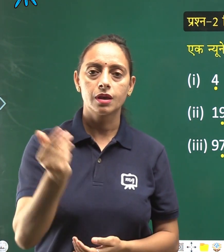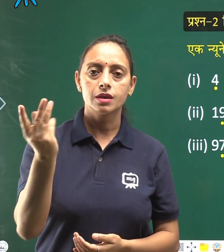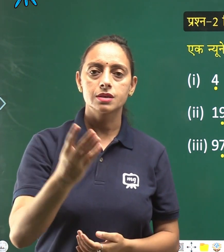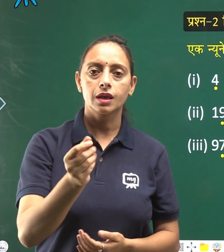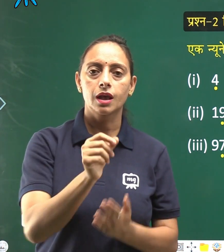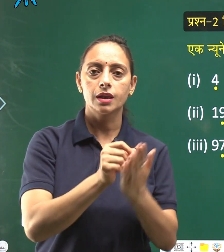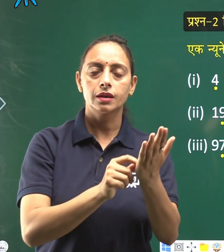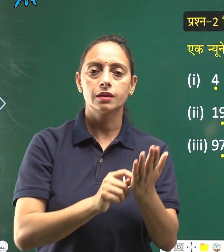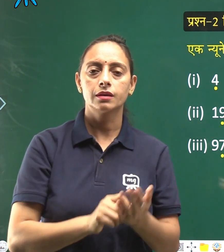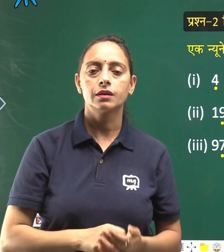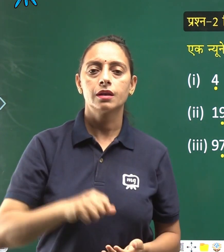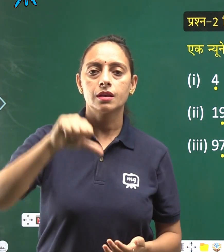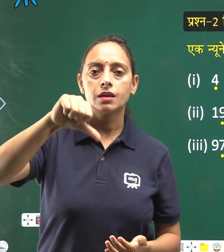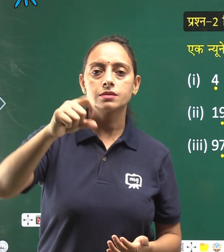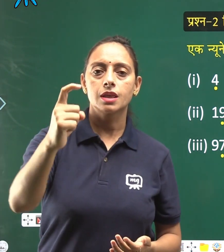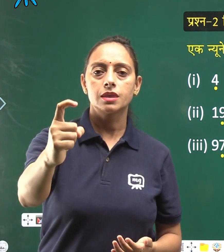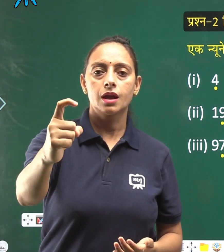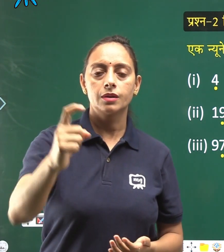लिखी है 97